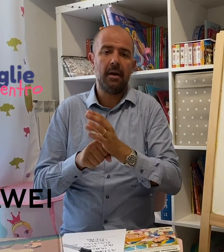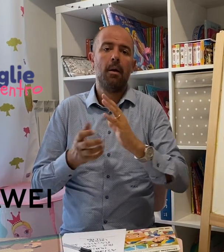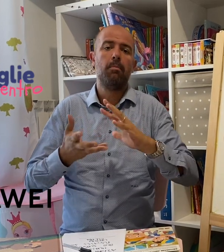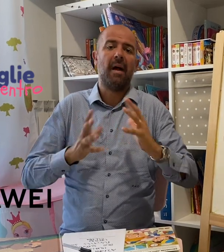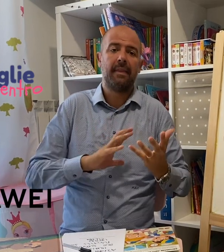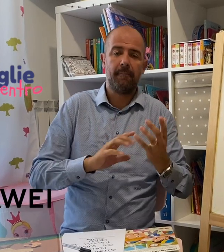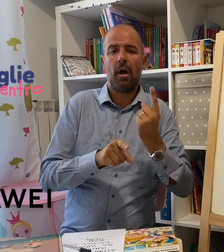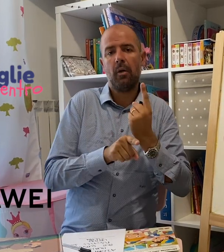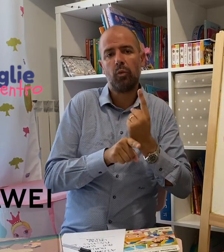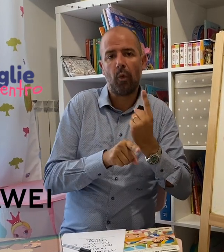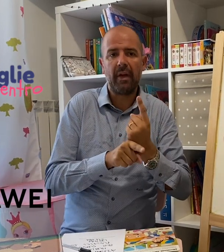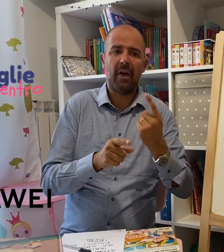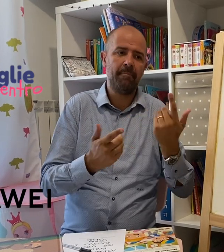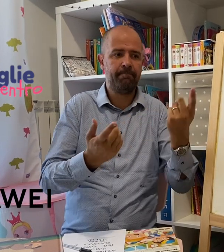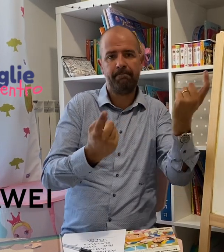colpite pandemia dovrebbe